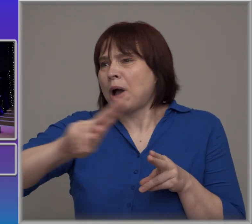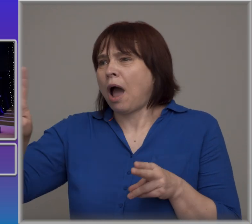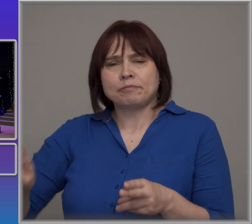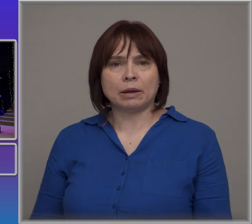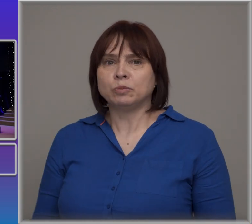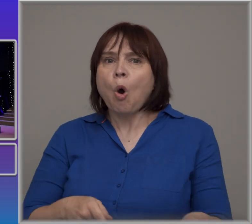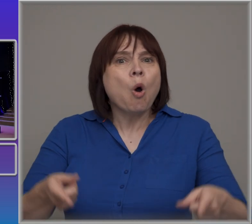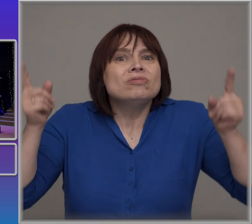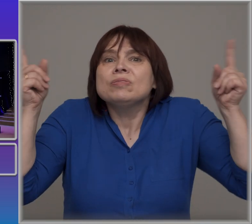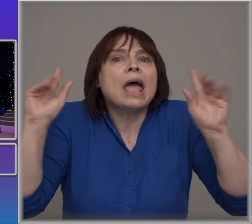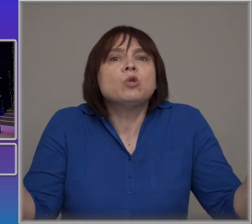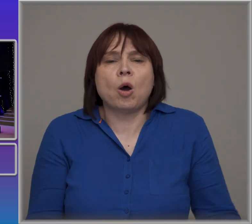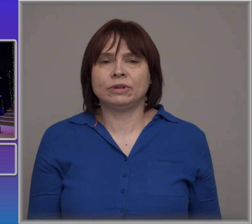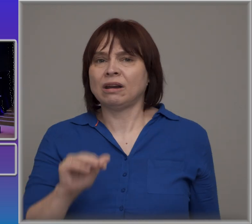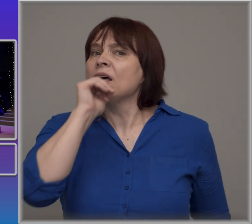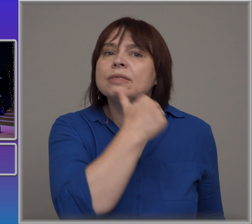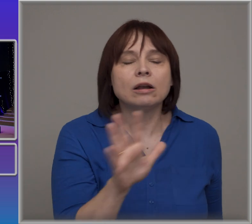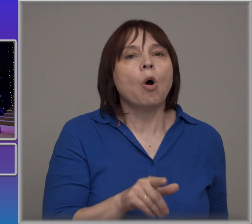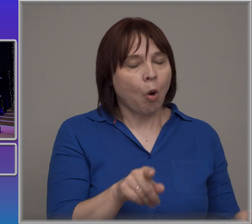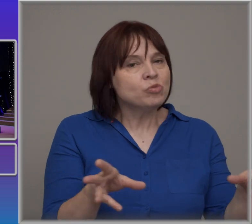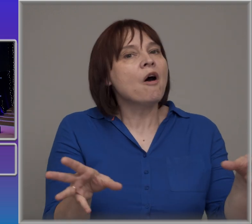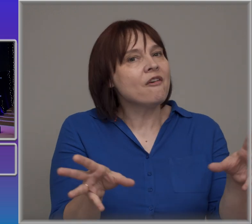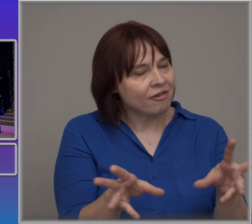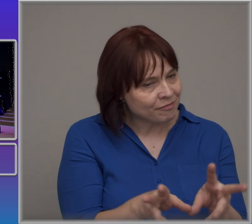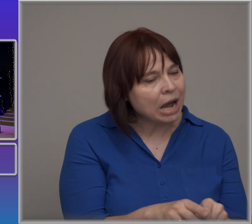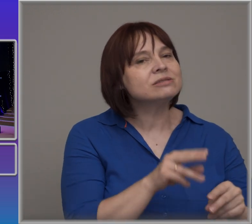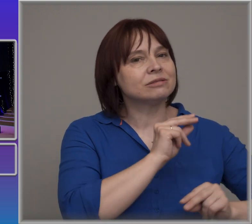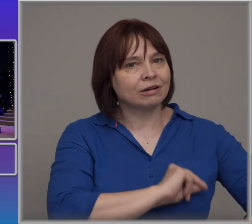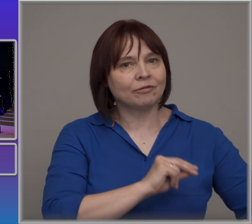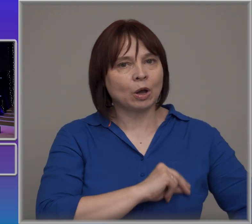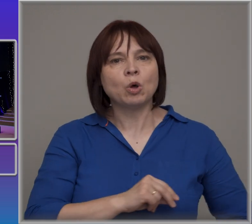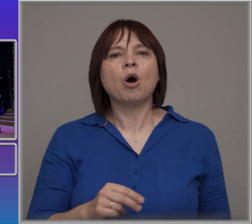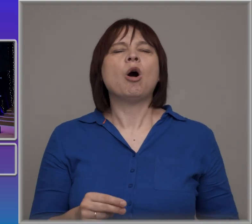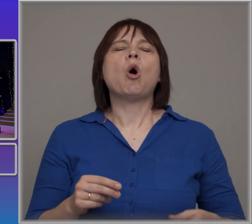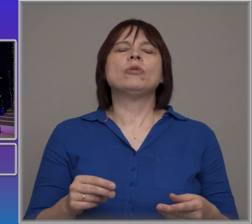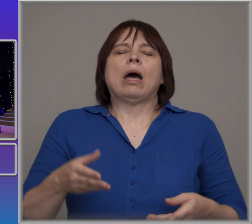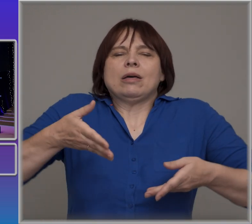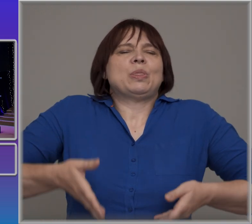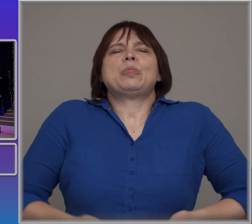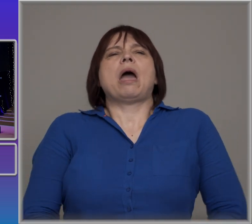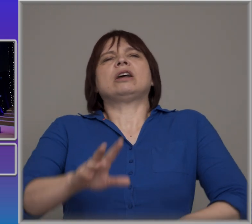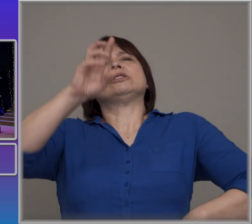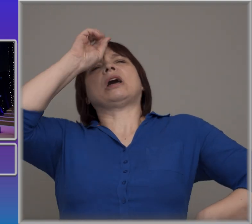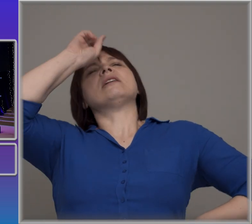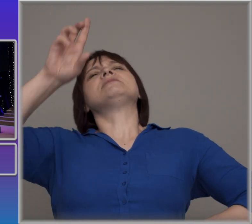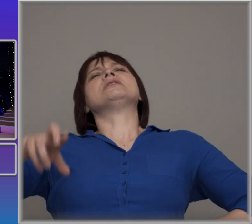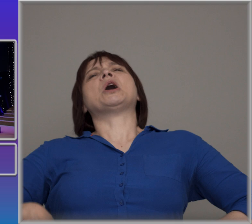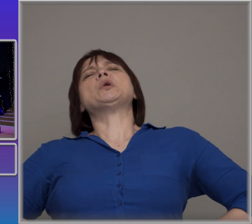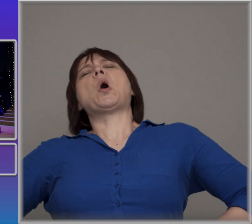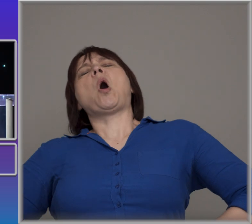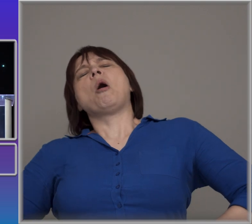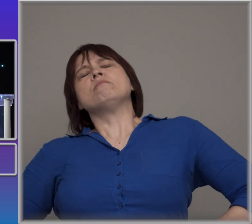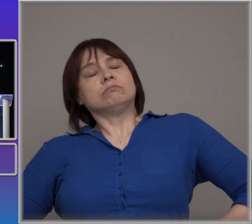были пробиты гвоздями, эти руки, они тысячи сделали, не знаю, табуреток, столов,